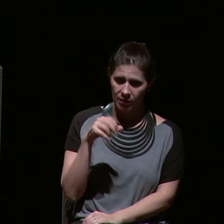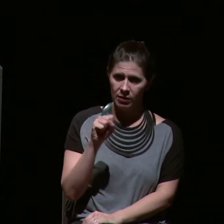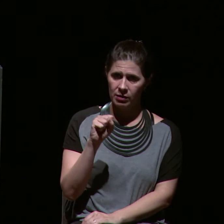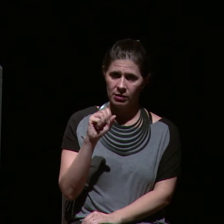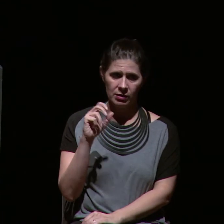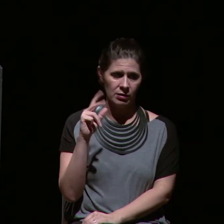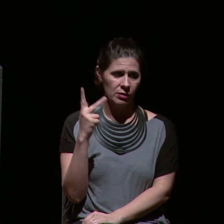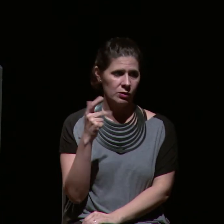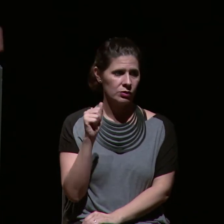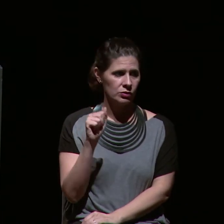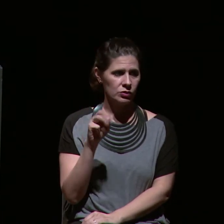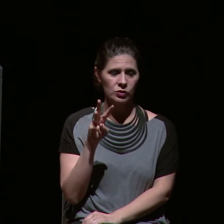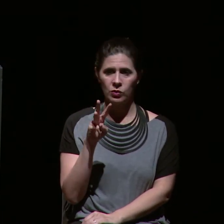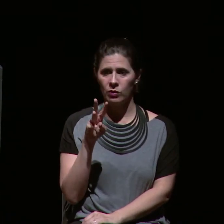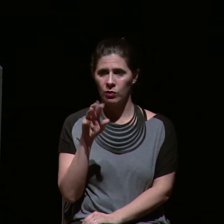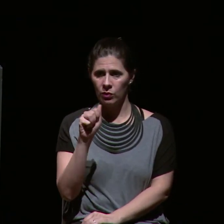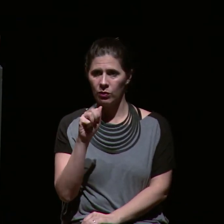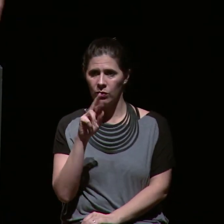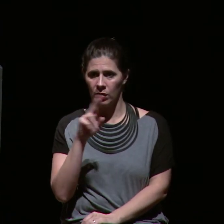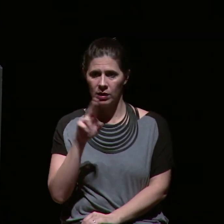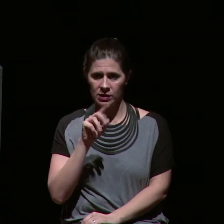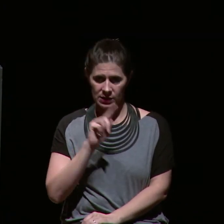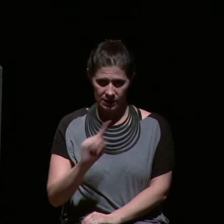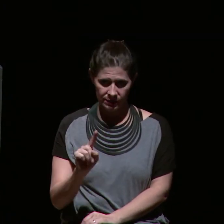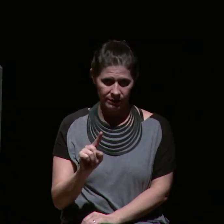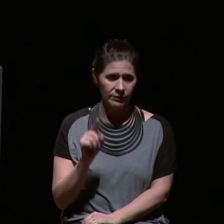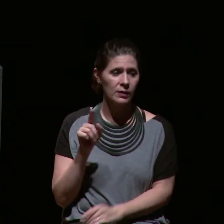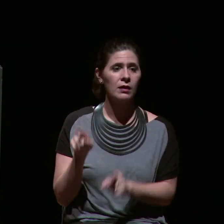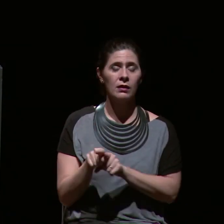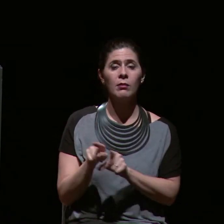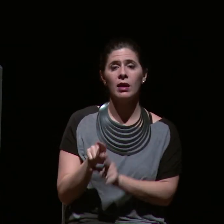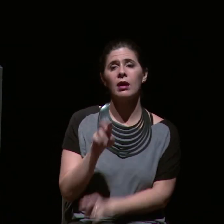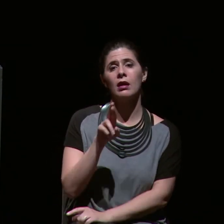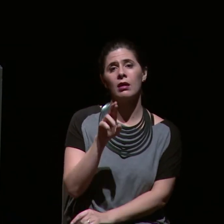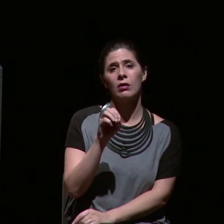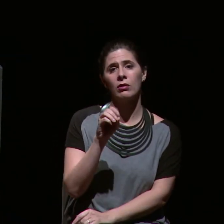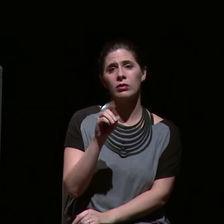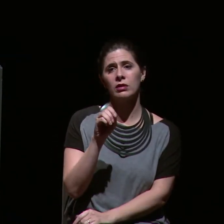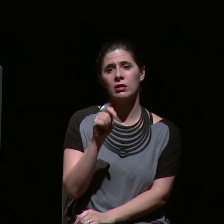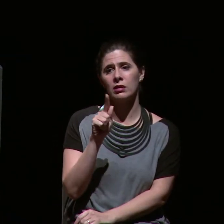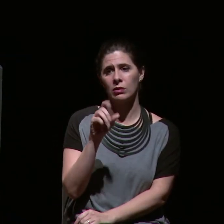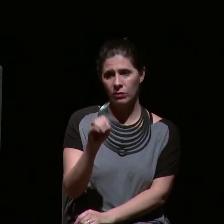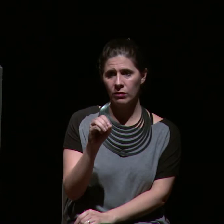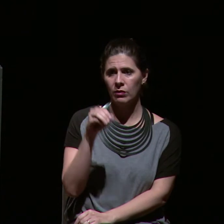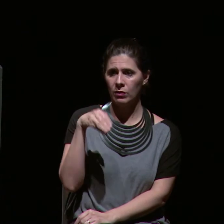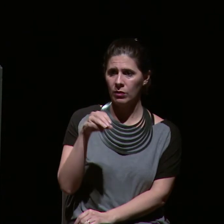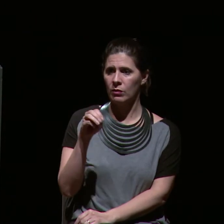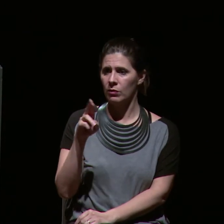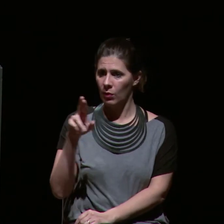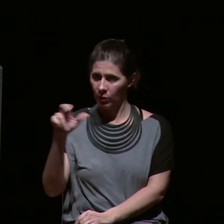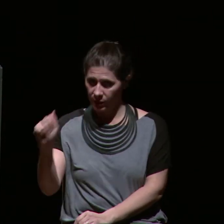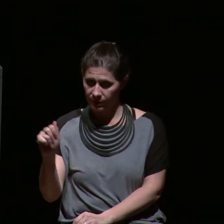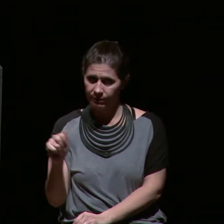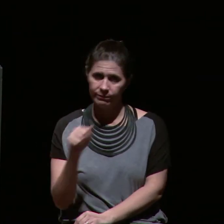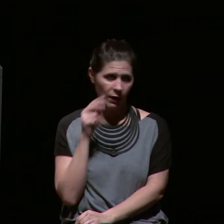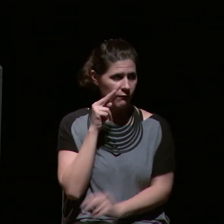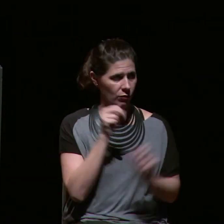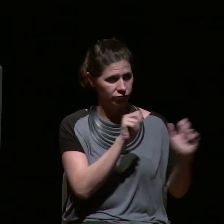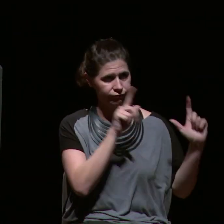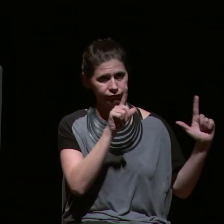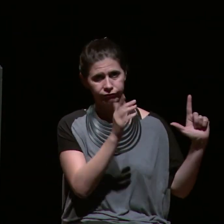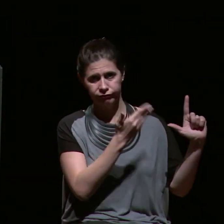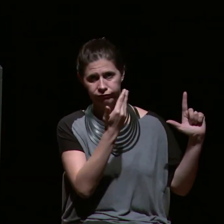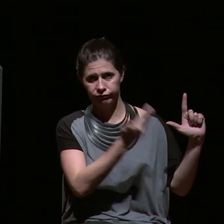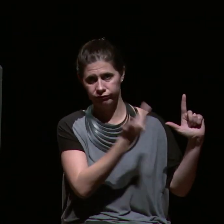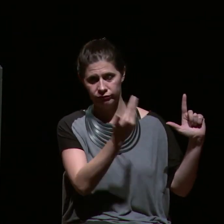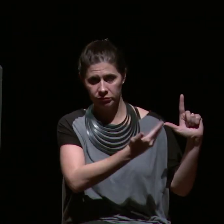e Rodrigo Moura, que a gente acabou de ver essas imagens. Aqui vocês podem ver o endereço onde encontrar os textos do Renato. Eu sugiro que